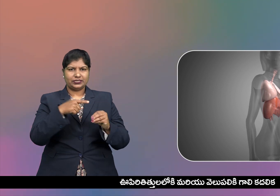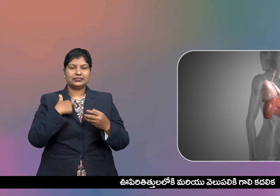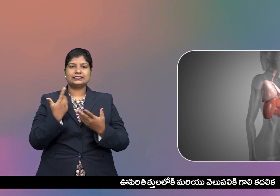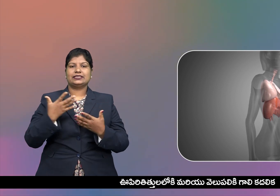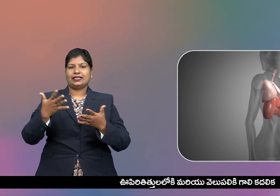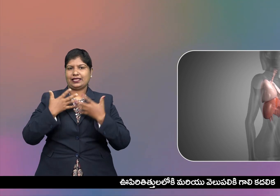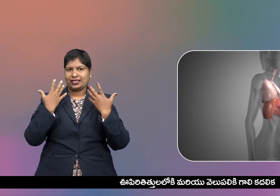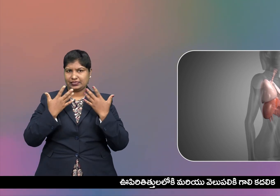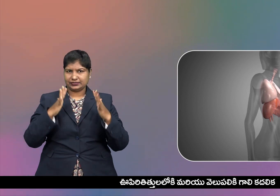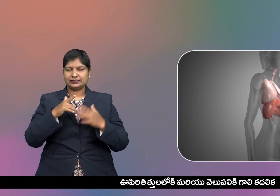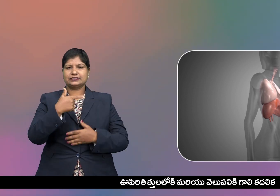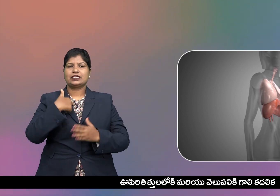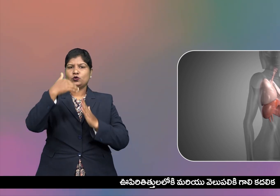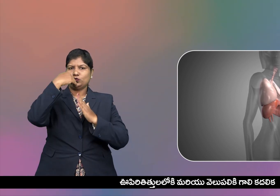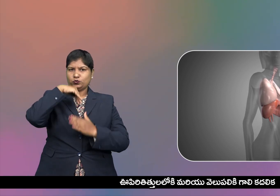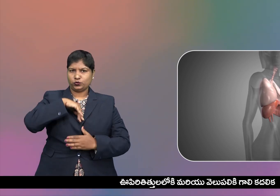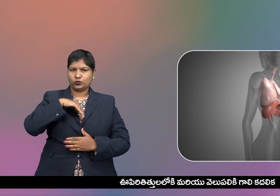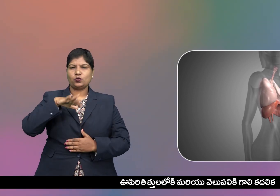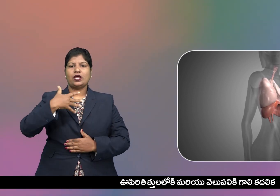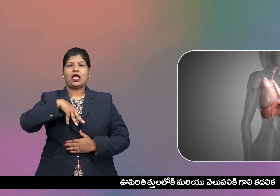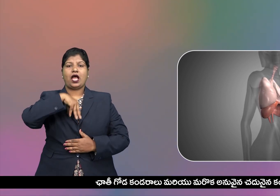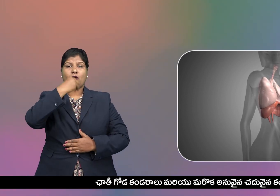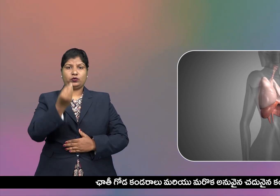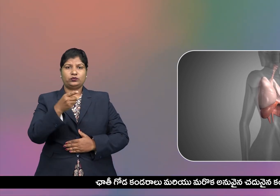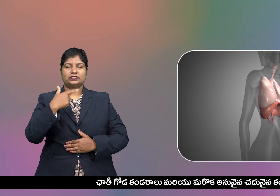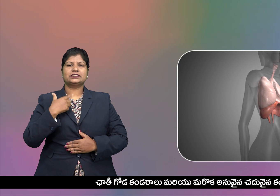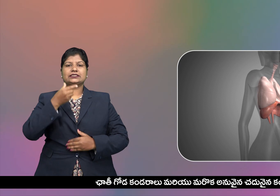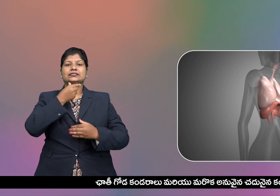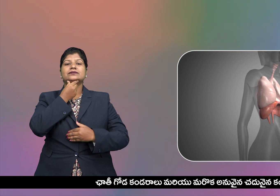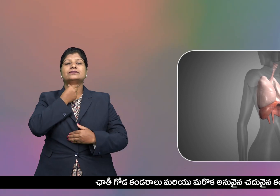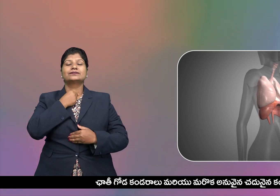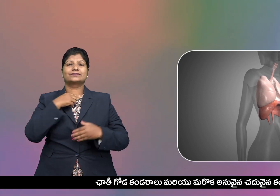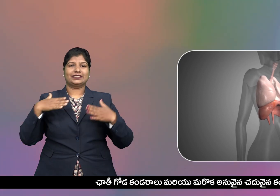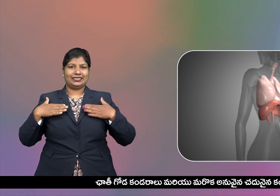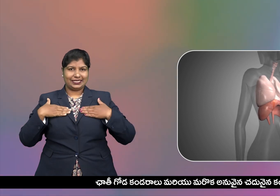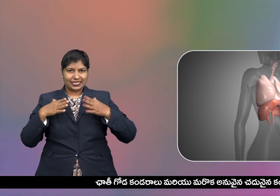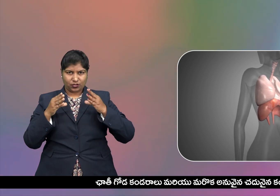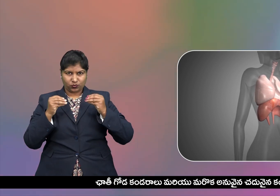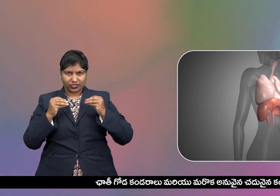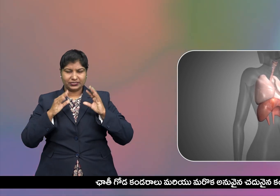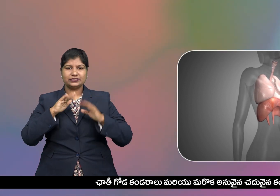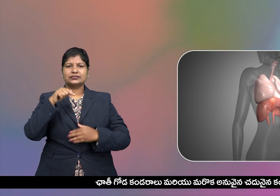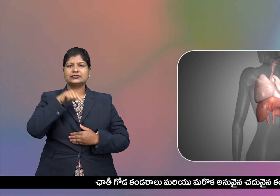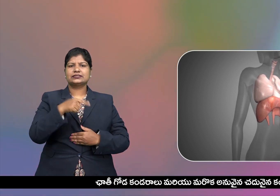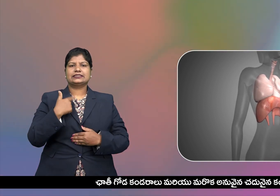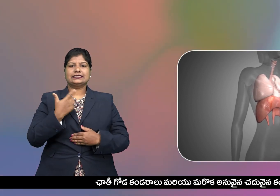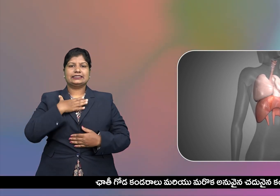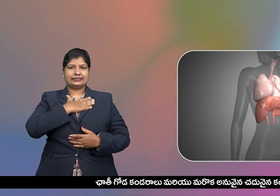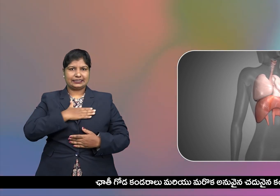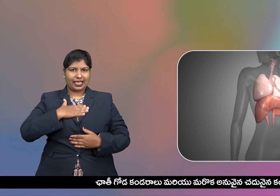ఊపిరితిత్తులలోకి మరియు వెలుపలికి గాలి కదలిక ఛాతీ గోడ కండరాలు మరియు మరొక